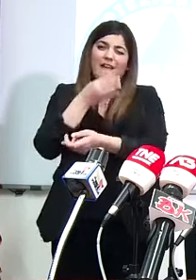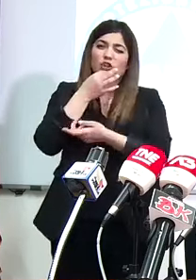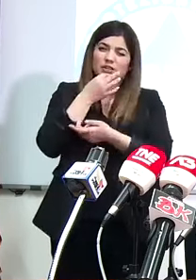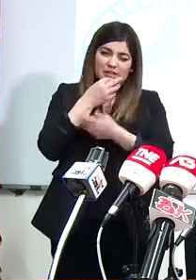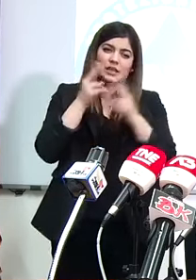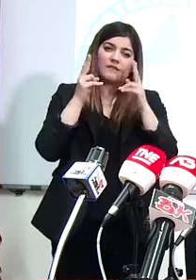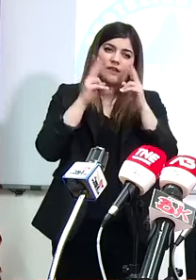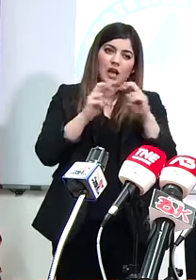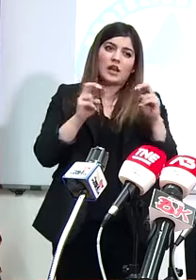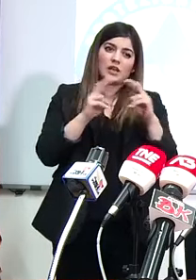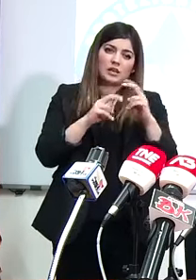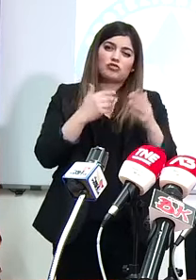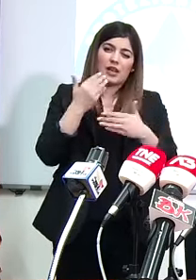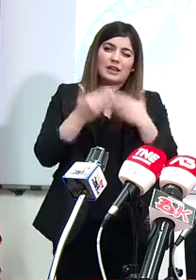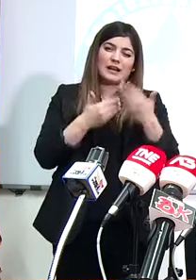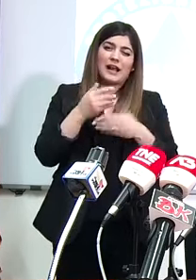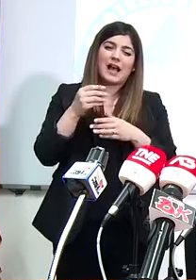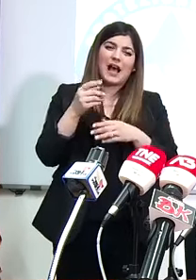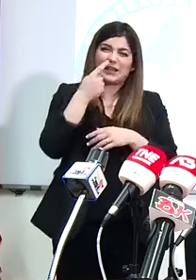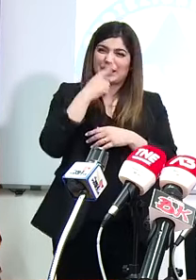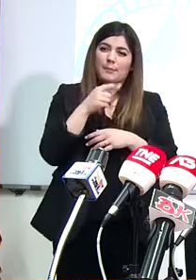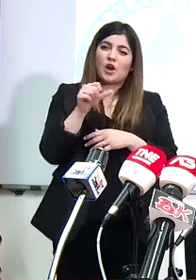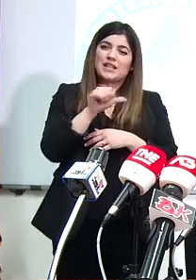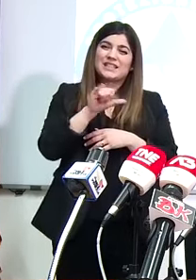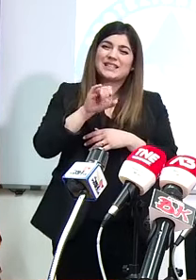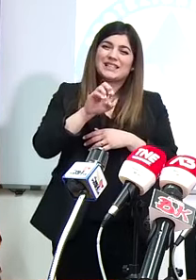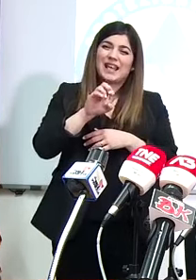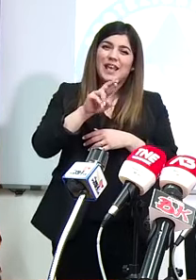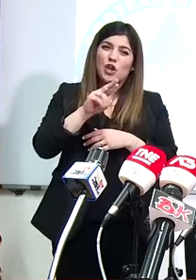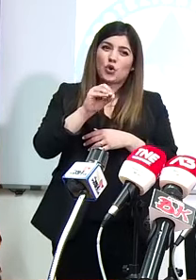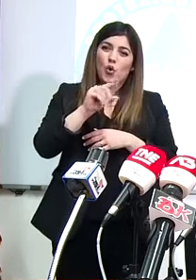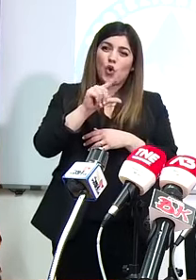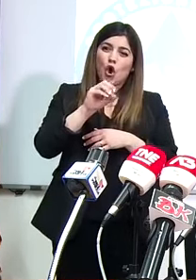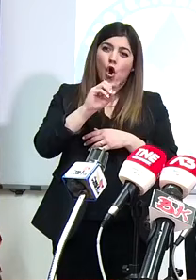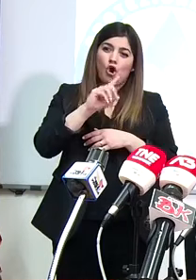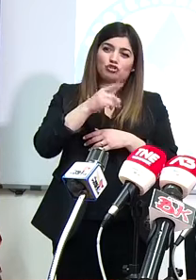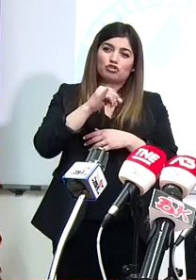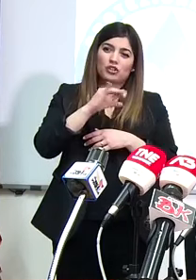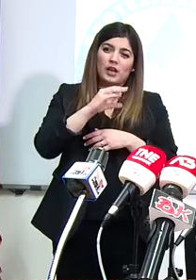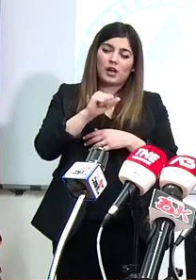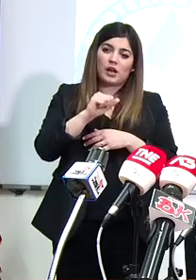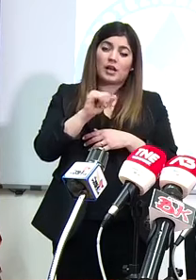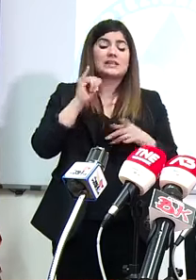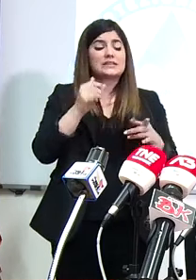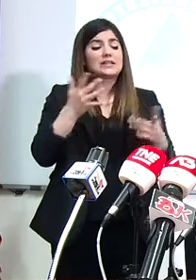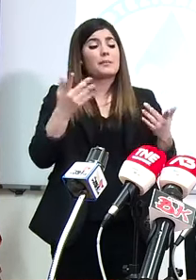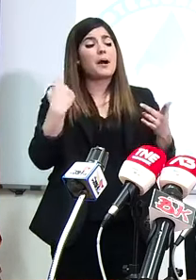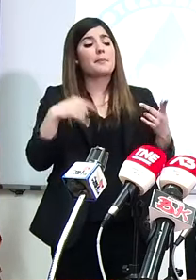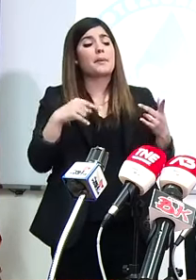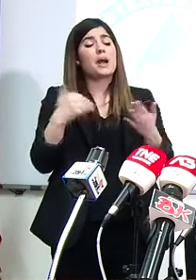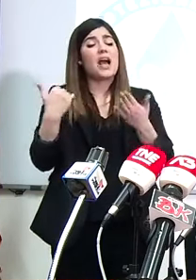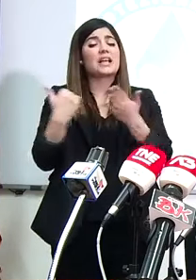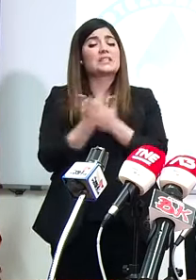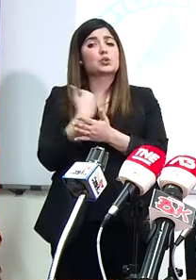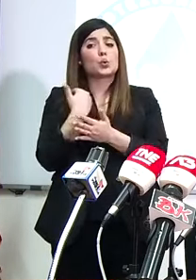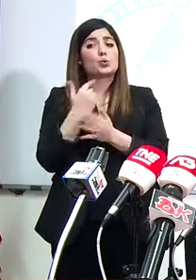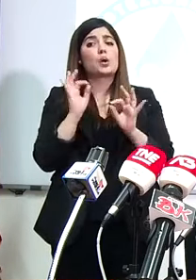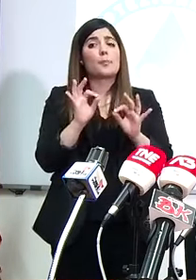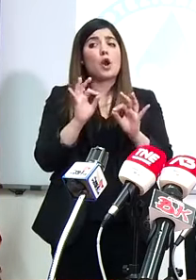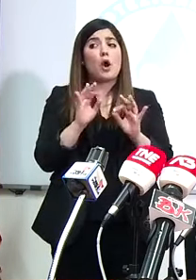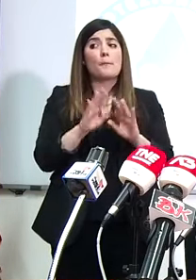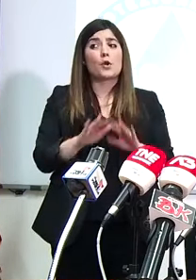neurologica però non so non parlo di roba che non so che aveva escluso che proprio i bambini come